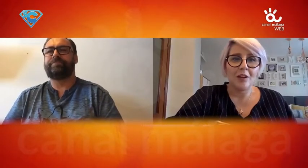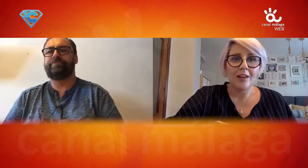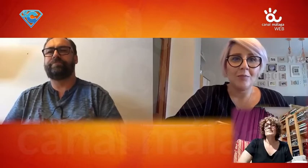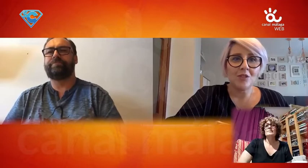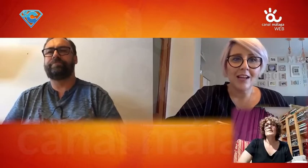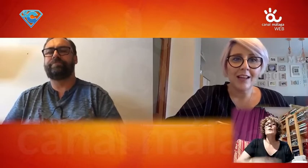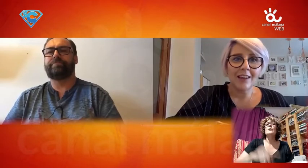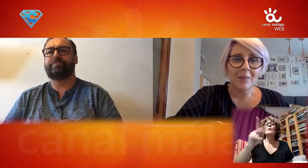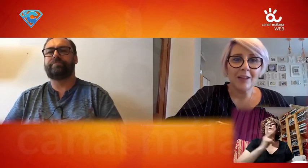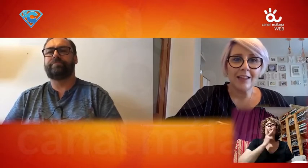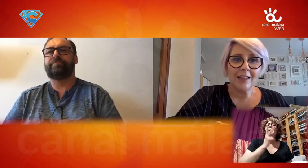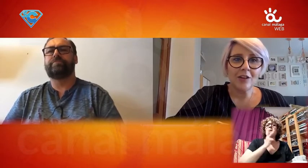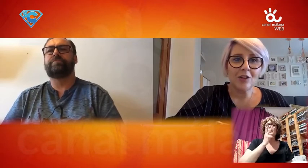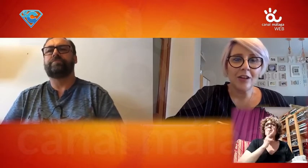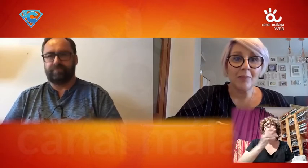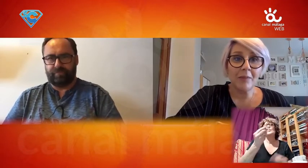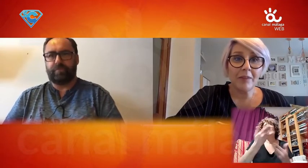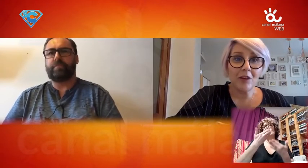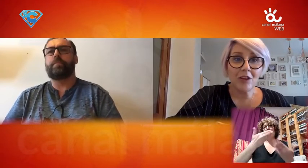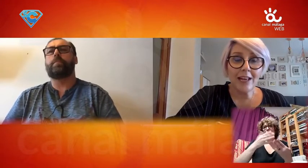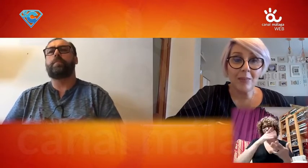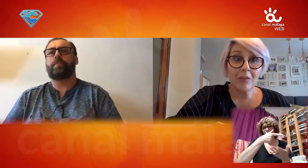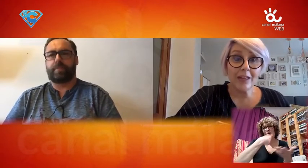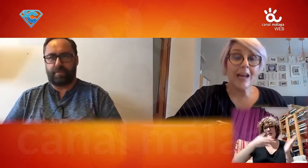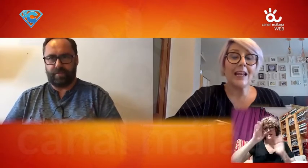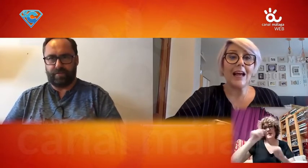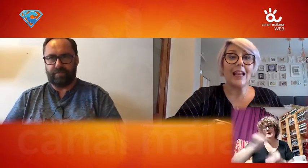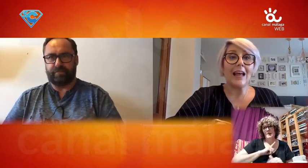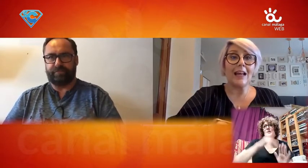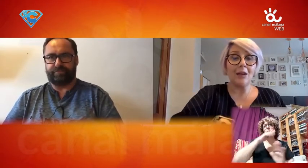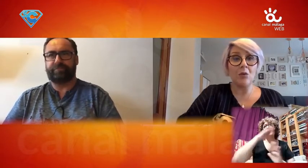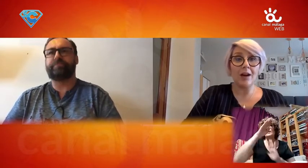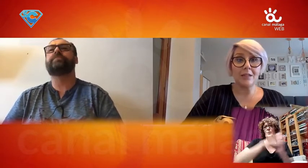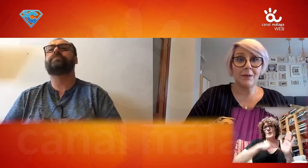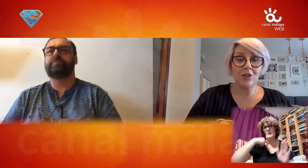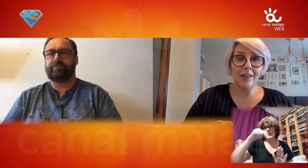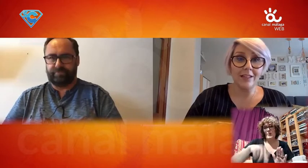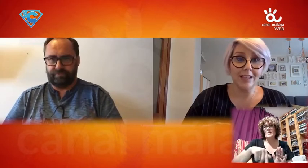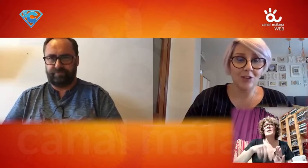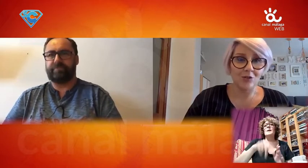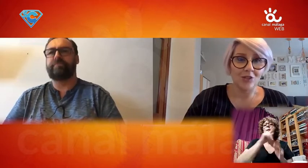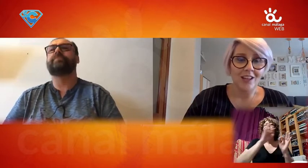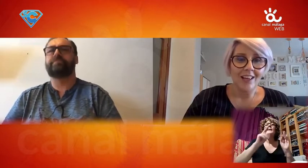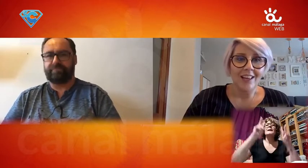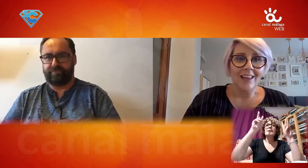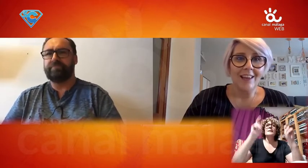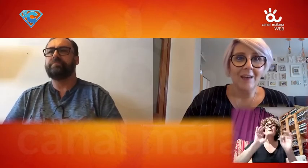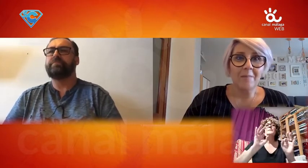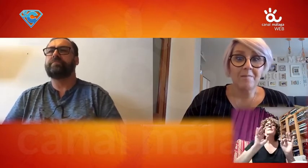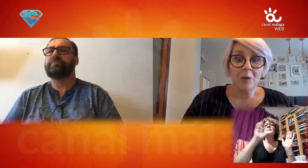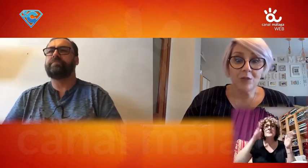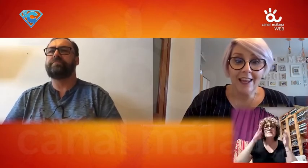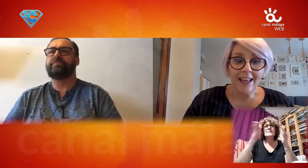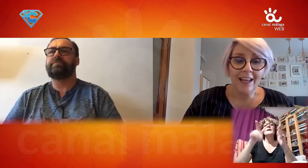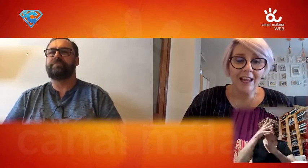Francisco, muchas gracias por atendernos en el programa de hoy que queremos dedicar a la lengua española de signos.